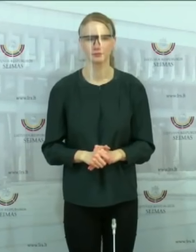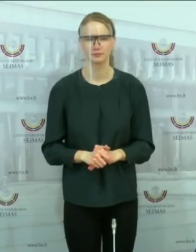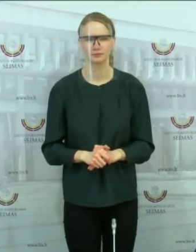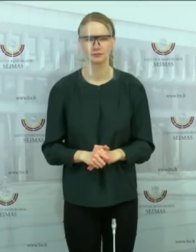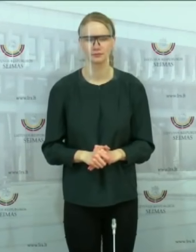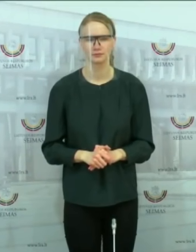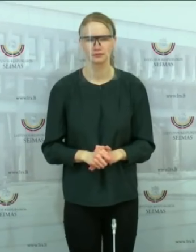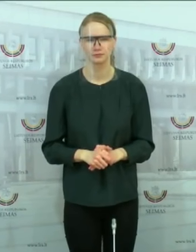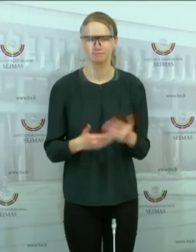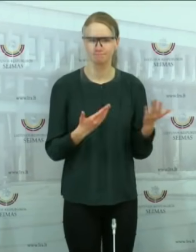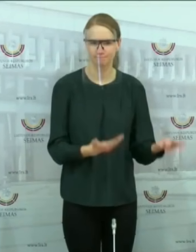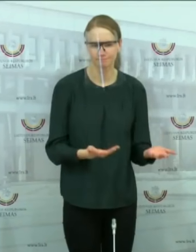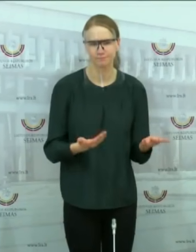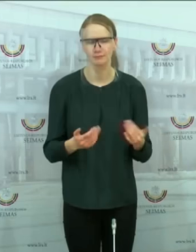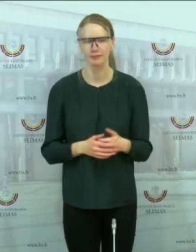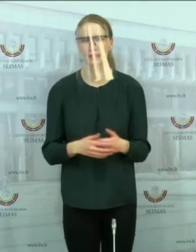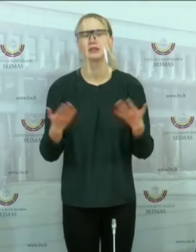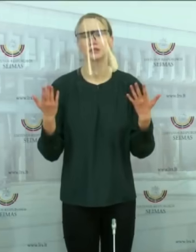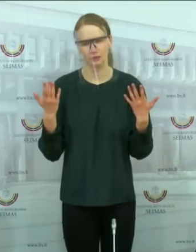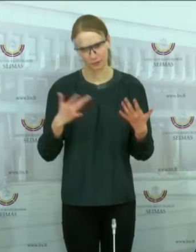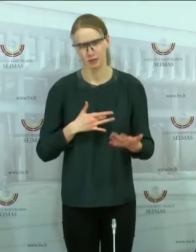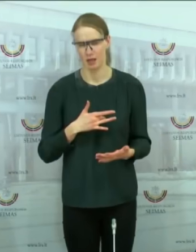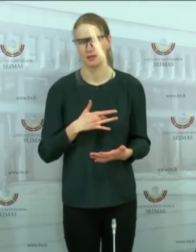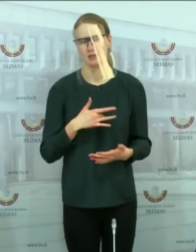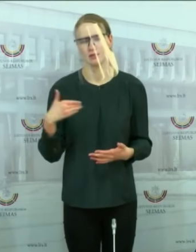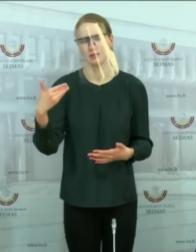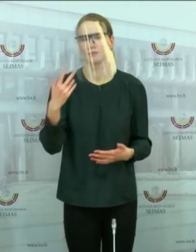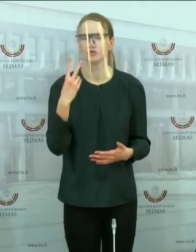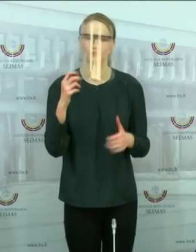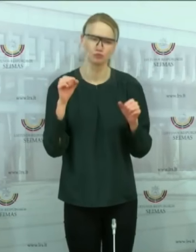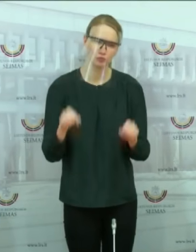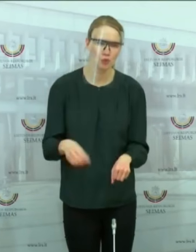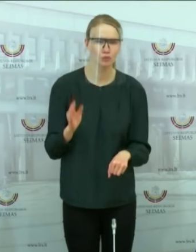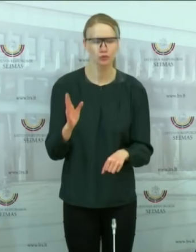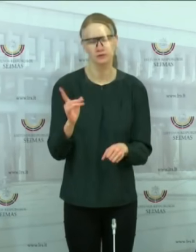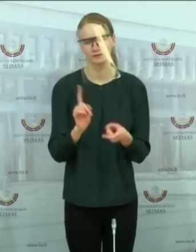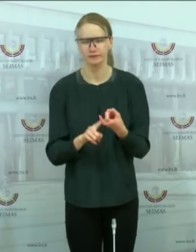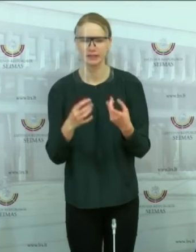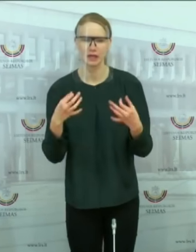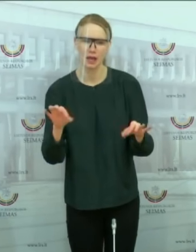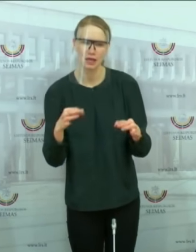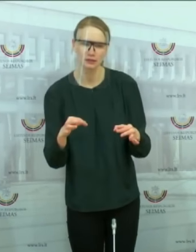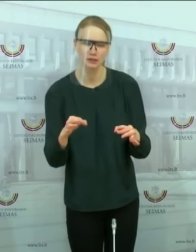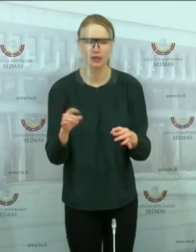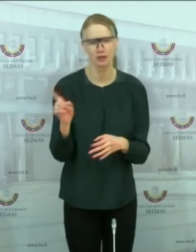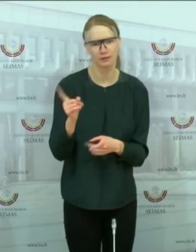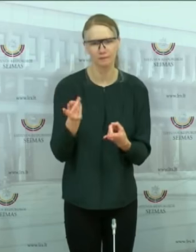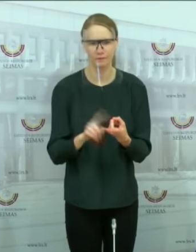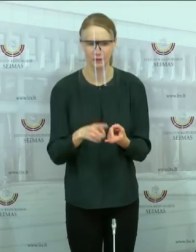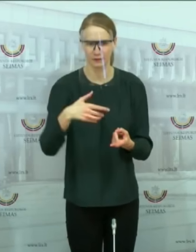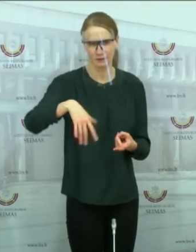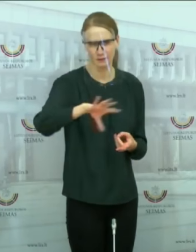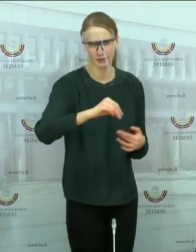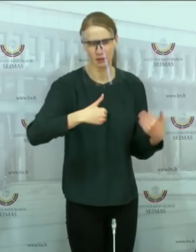Tai tikėtina, kad gali būti leidžiama. Aš labai siūlyčiau, rekomenduočiau visiems, kurie